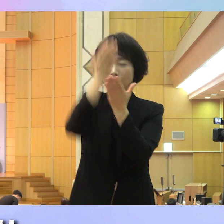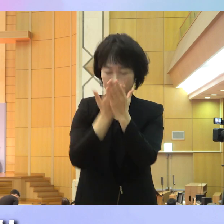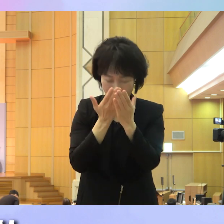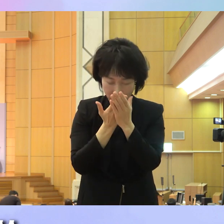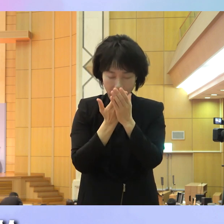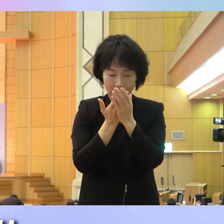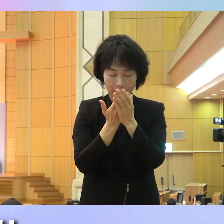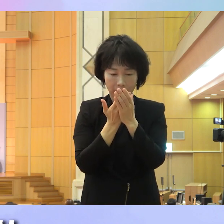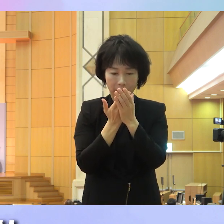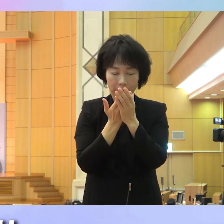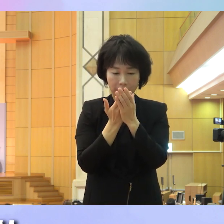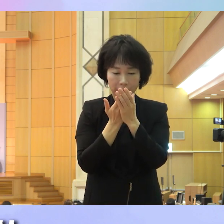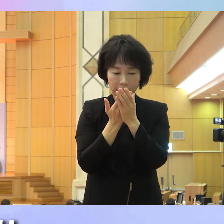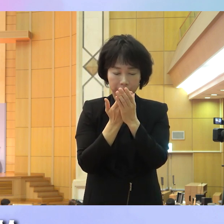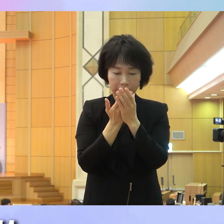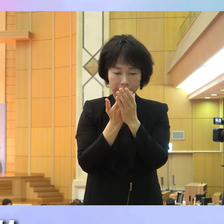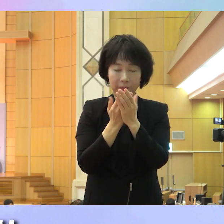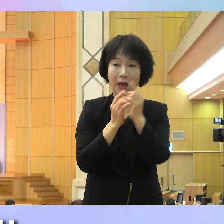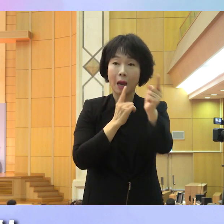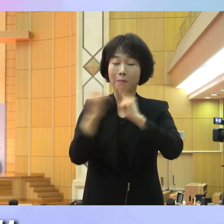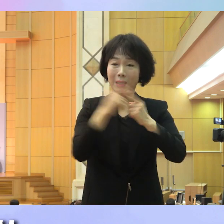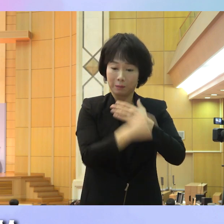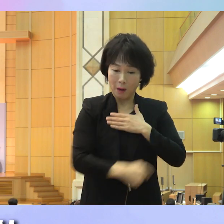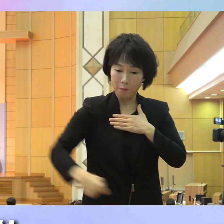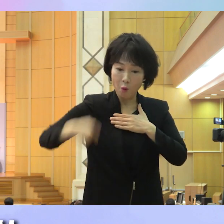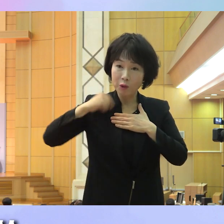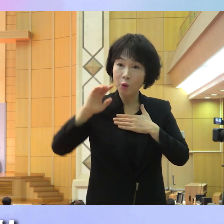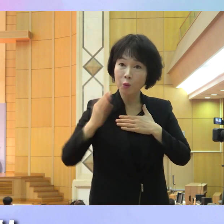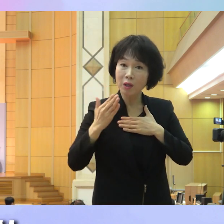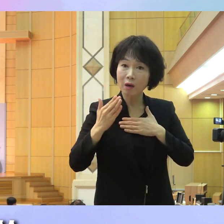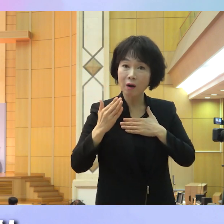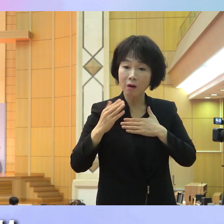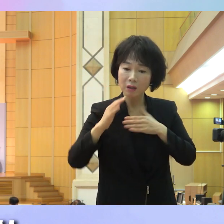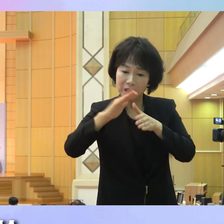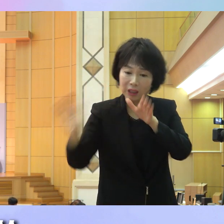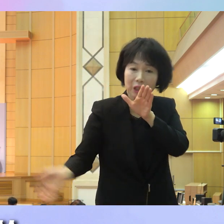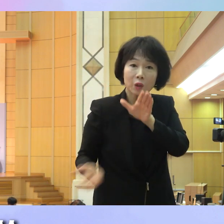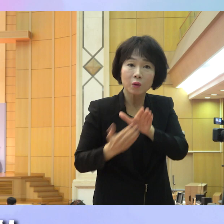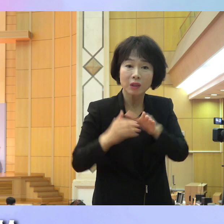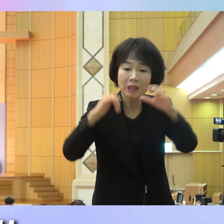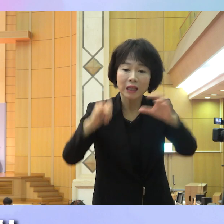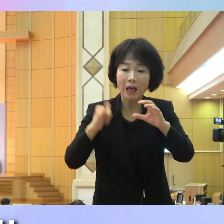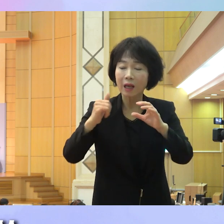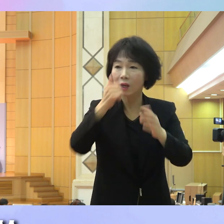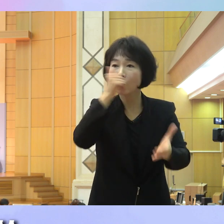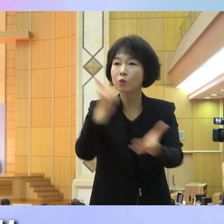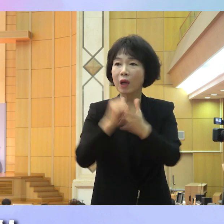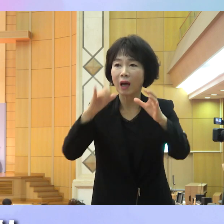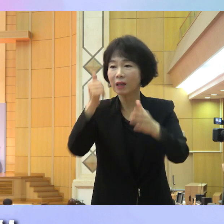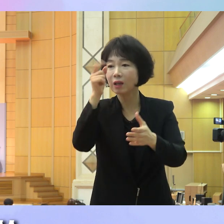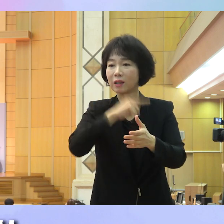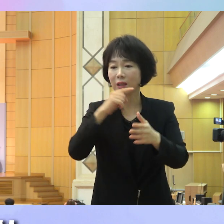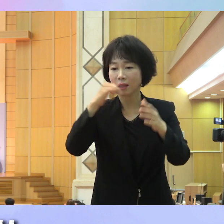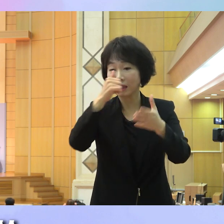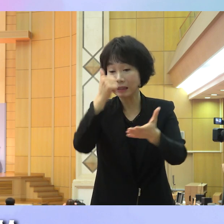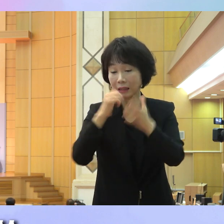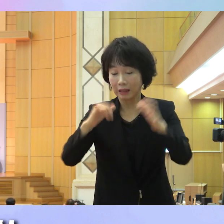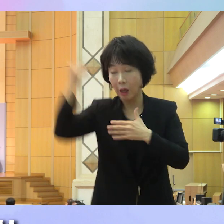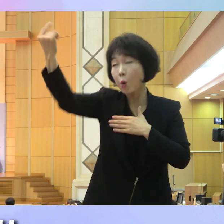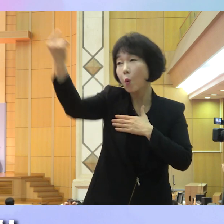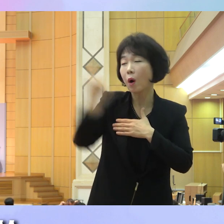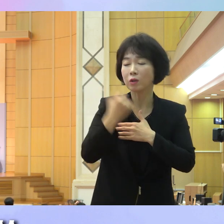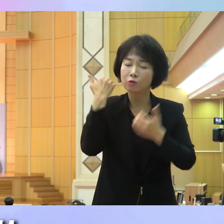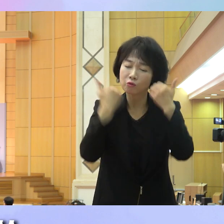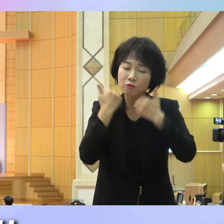받으시옵소서. 일찍이 말씀이 육신이 되어 이 어두운 죄악세상에 친히 오셔서 누구든지